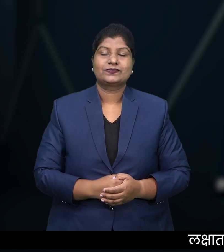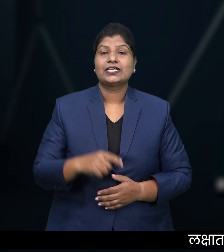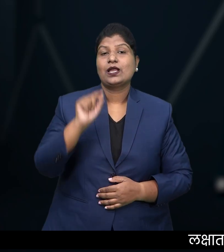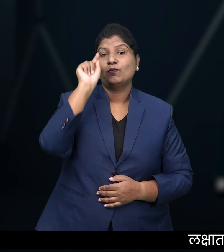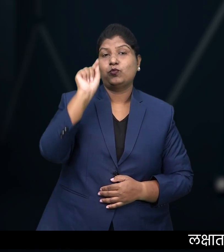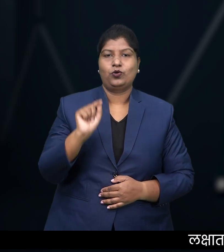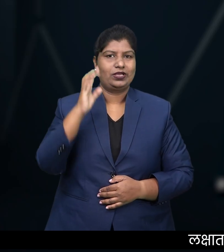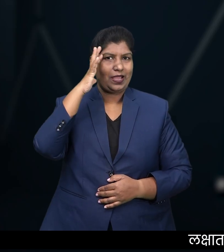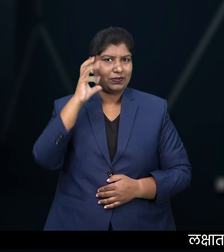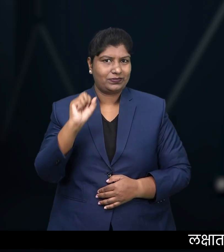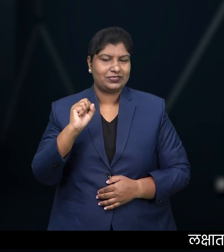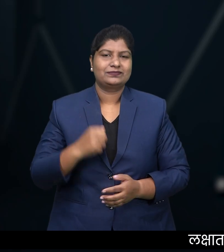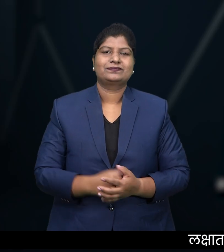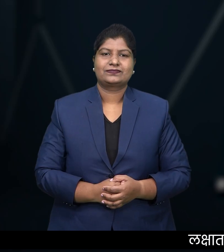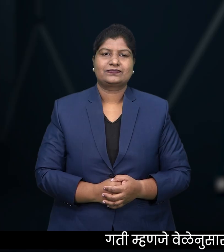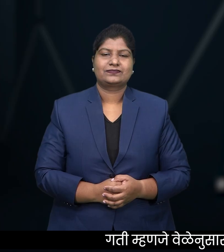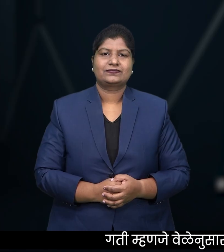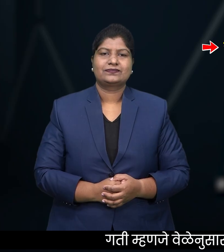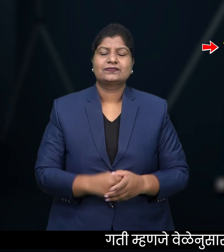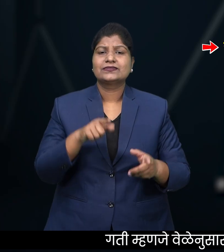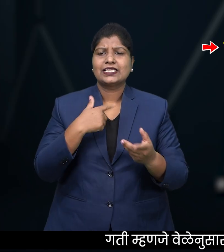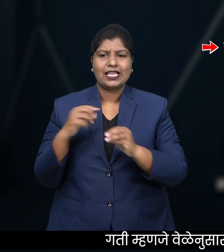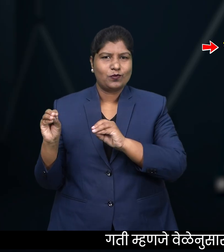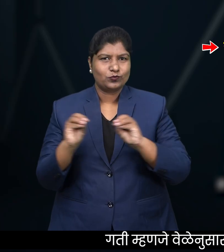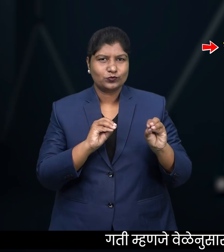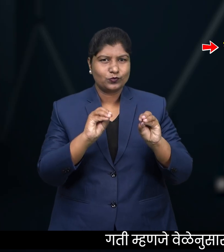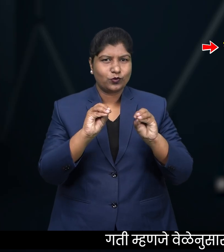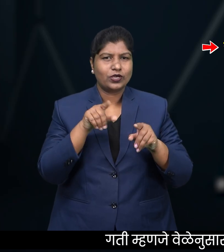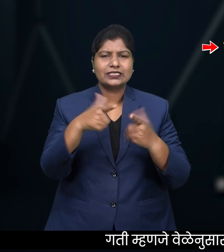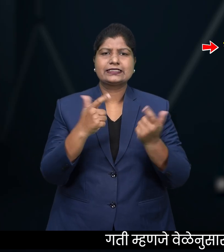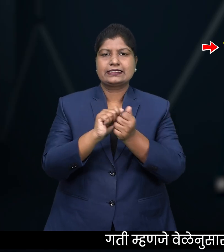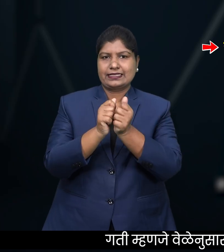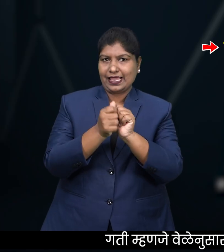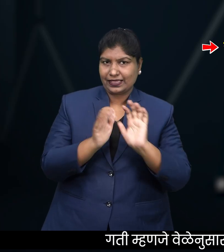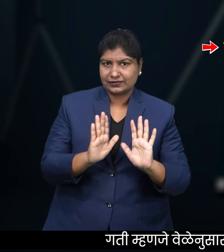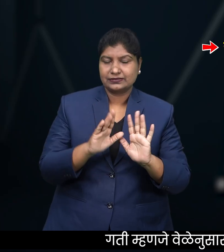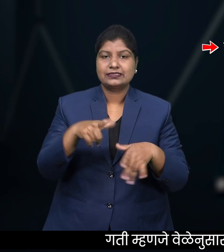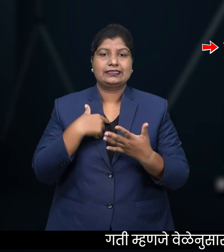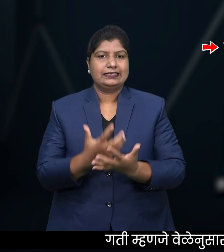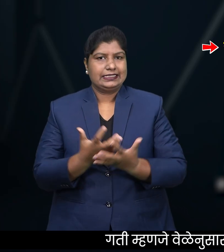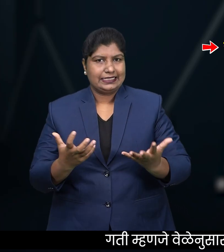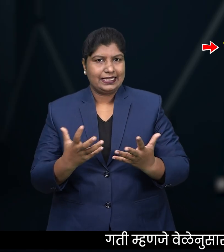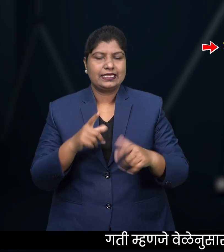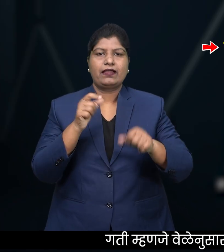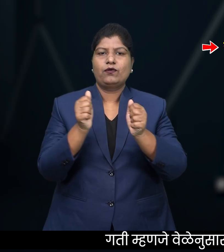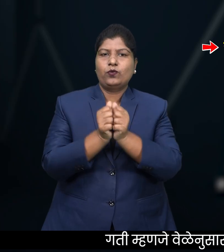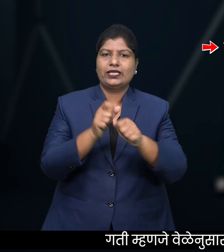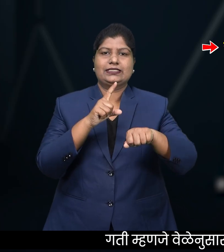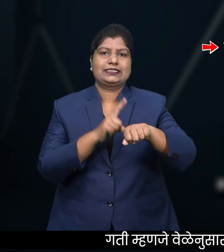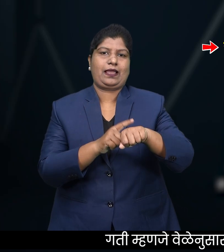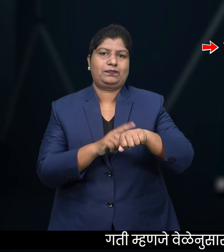लक्षात ठेवण्याजोगे मुद्दे. गती म्हणजे वेळेनुसार वस्तूच्या स्थितीत होणारा बदल.